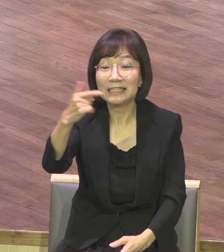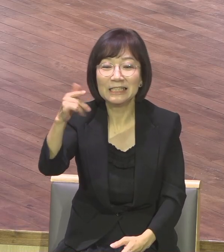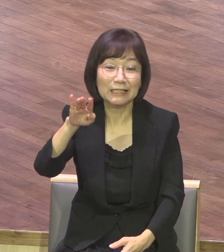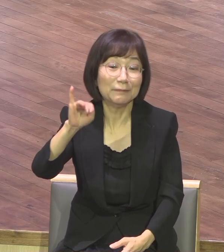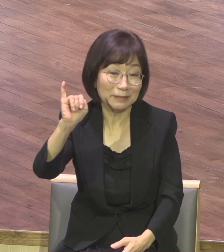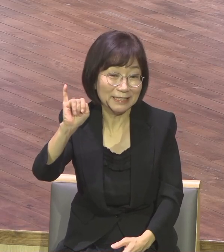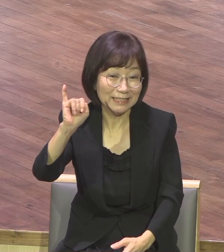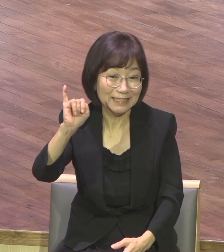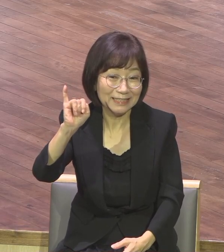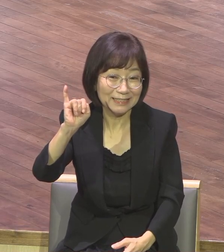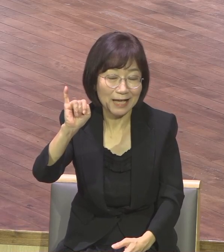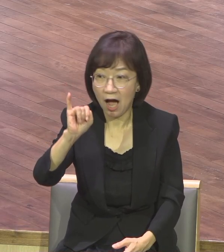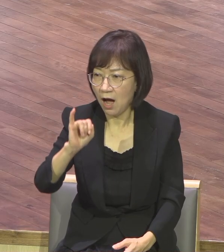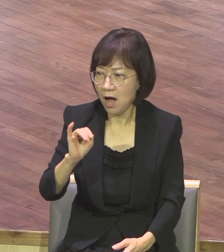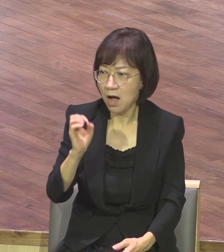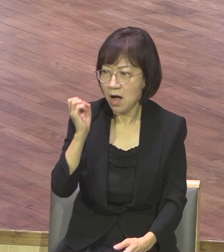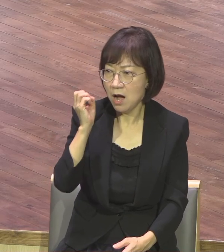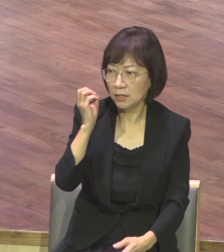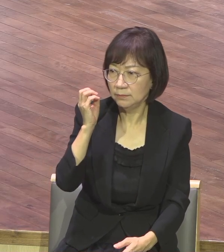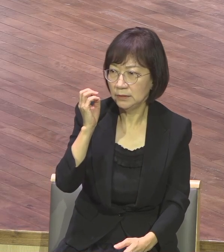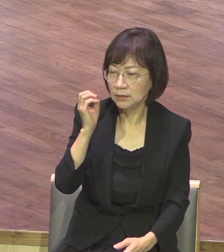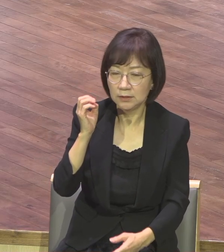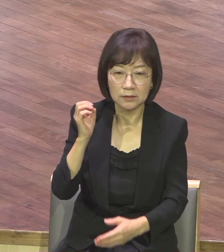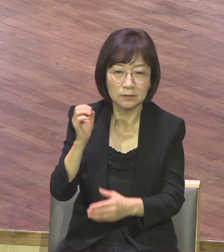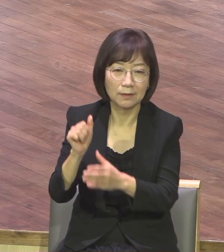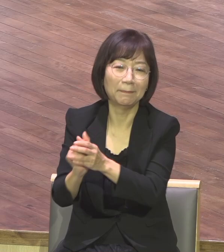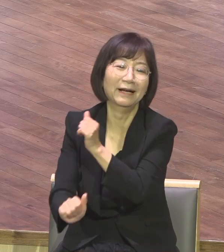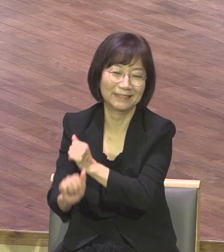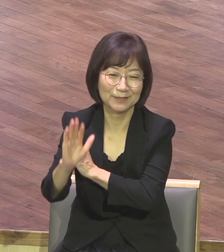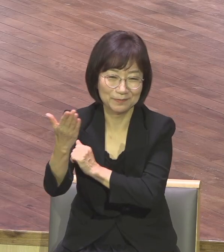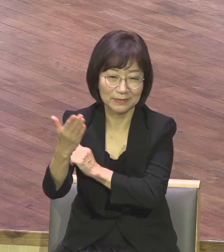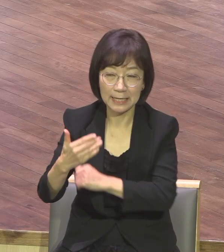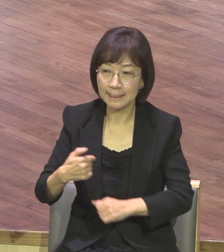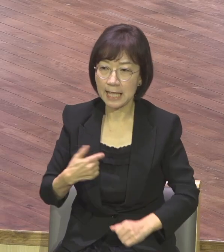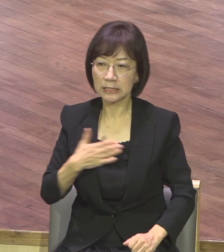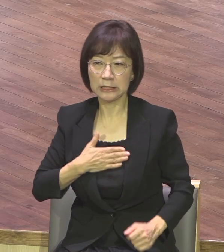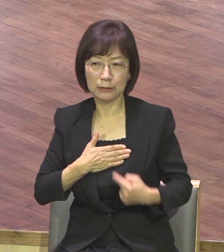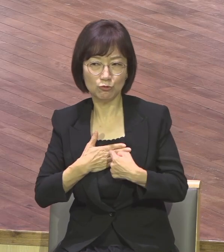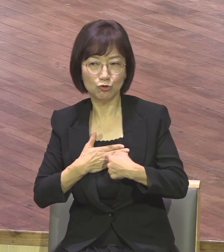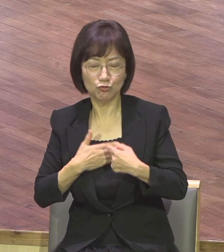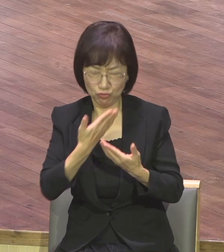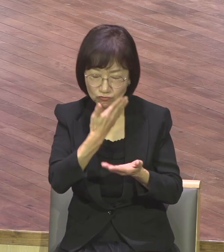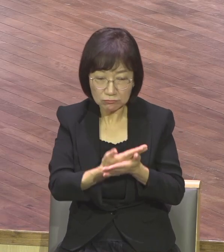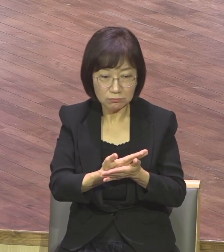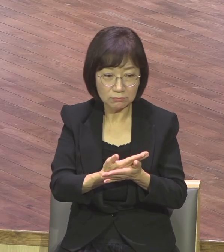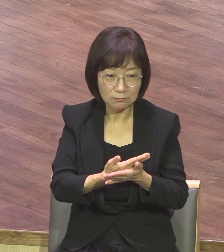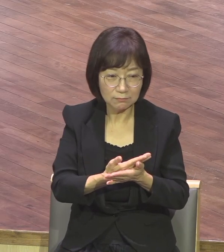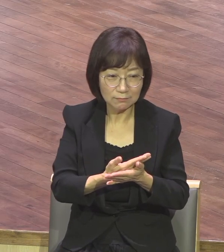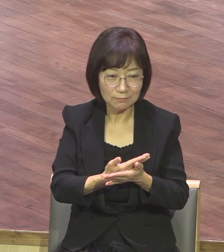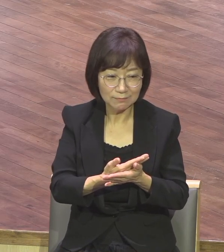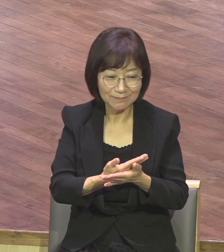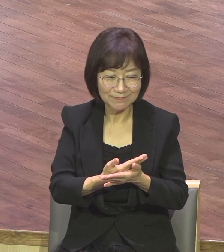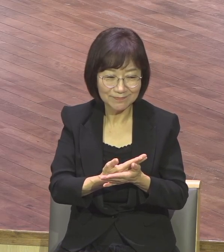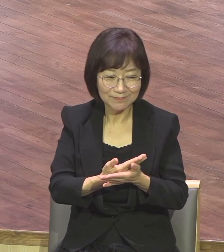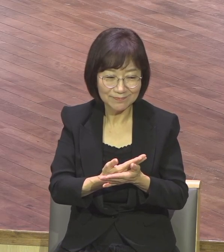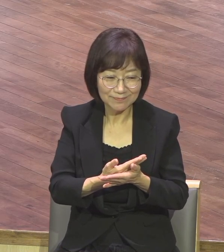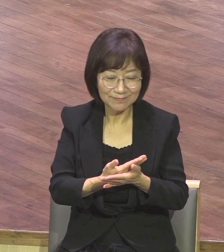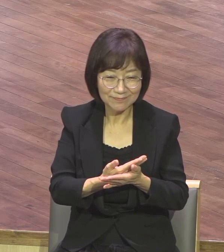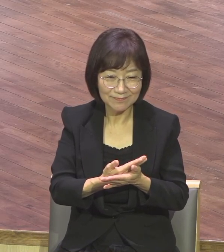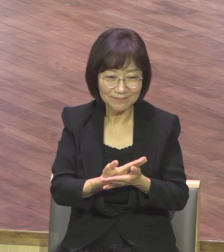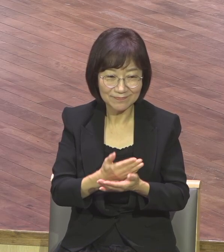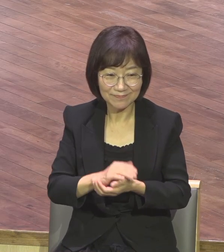자기 감정, 여기 빠져요. 자기 기분, 이게 더 중요해. 그러다가 신앙생활 어떻게